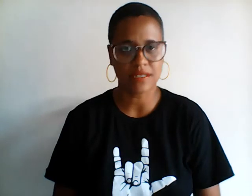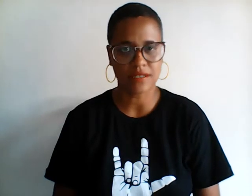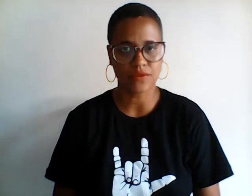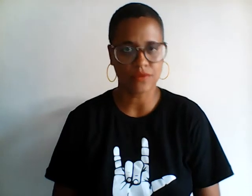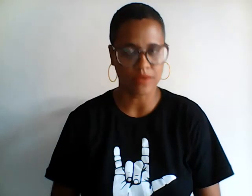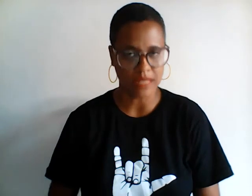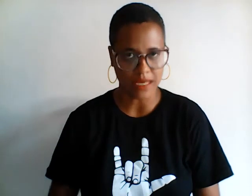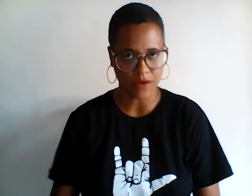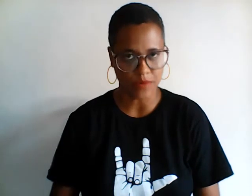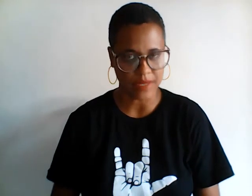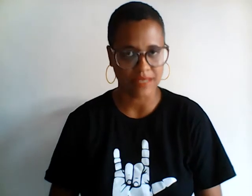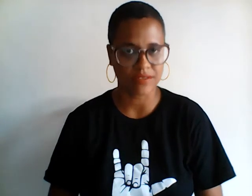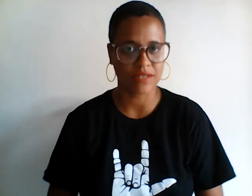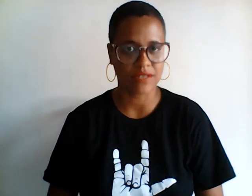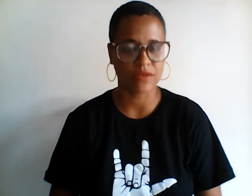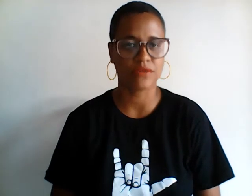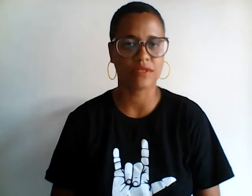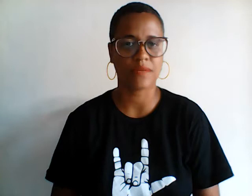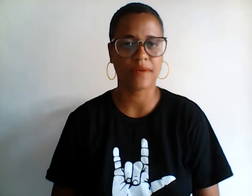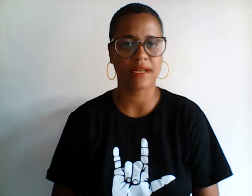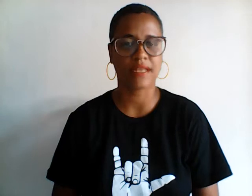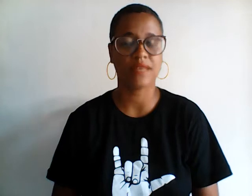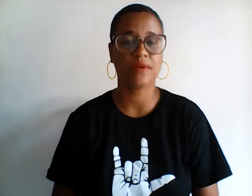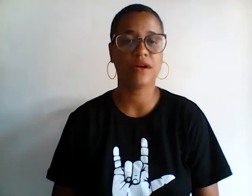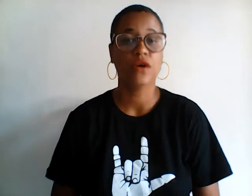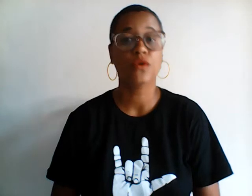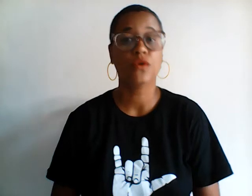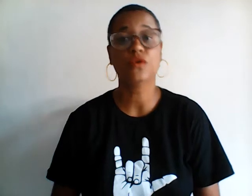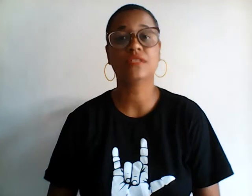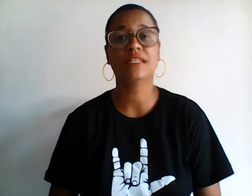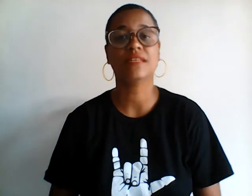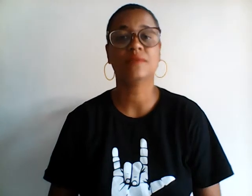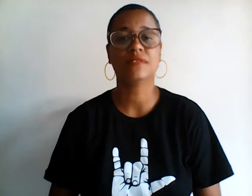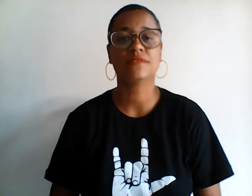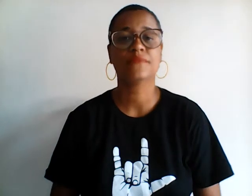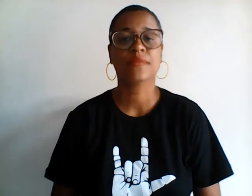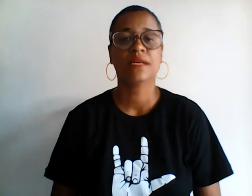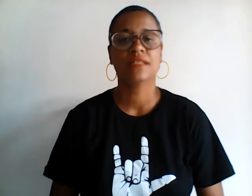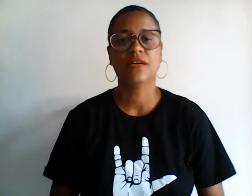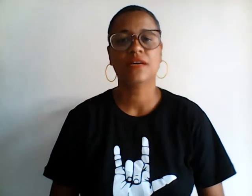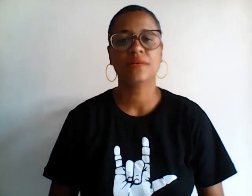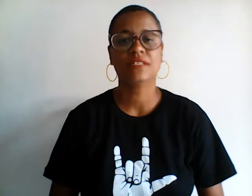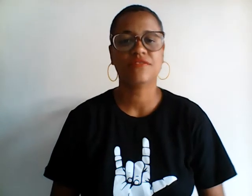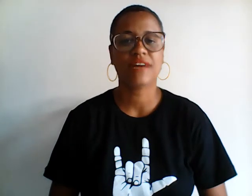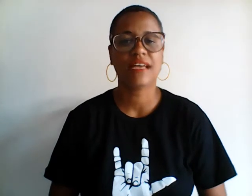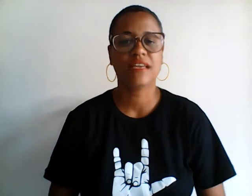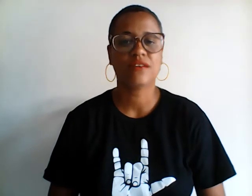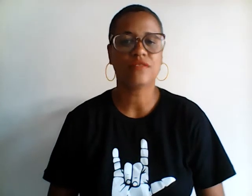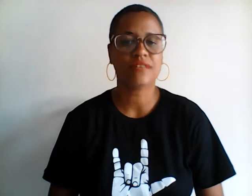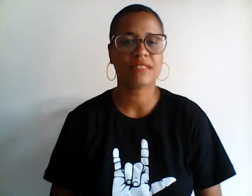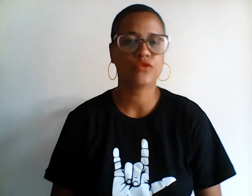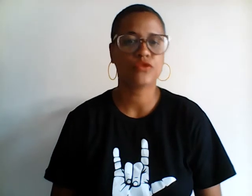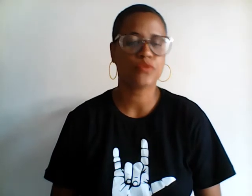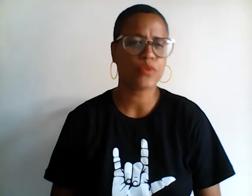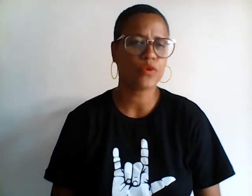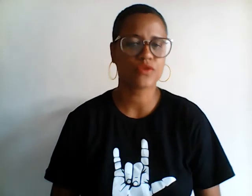coordenando na Cooperativa de Educadores da Paraíba o curso de Libras. Então a gente vai conversar hoje um pouco sobre